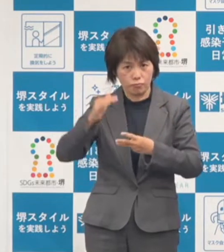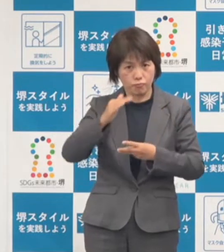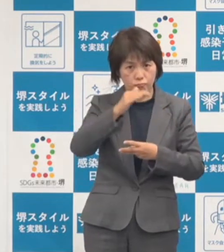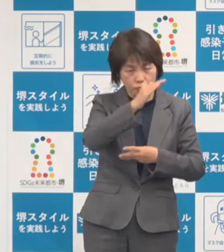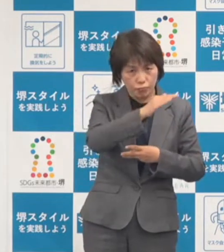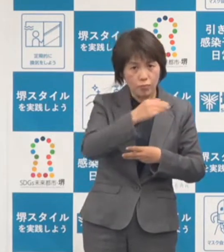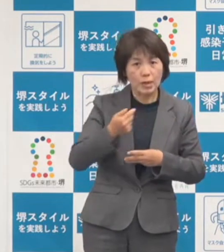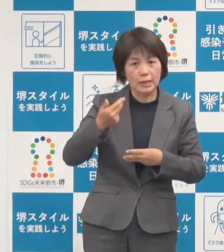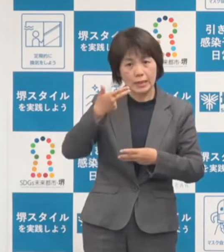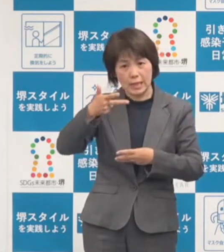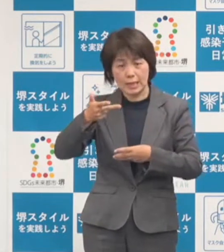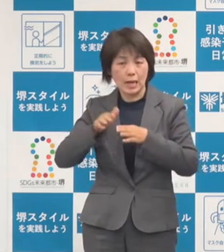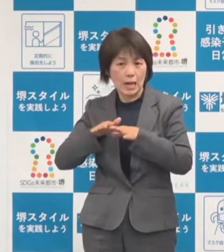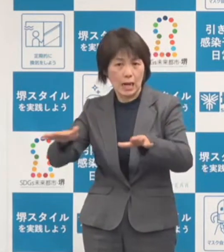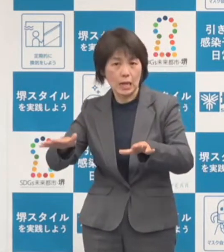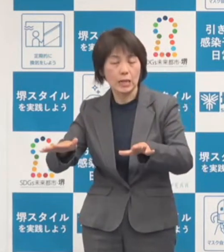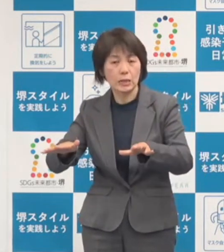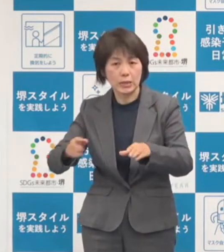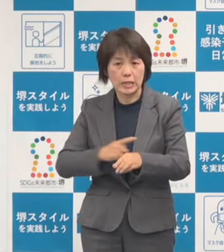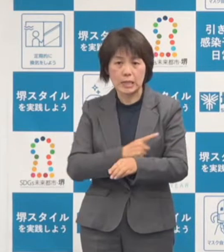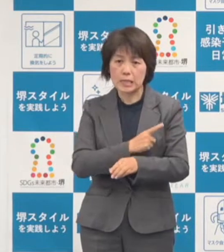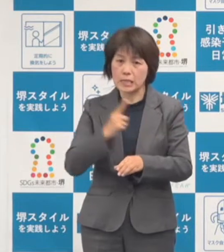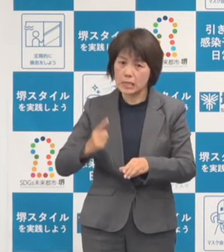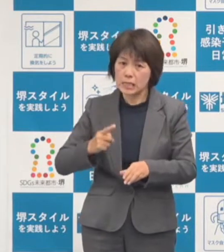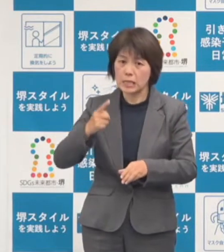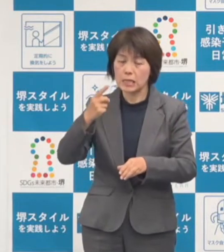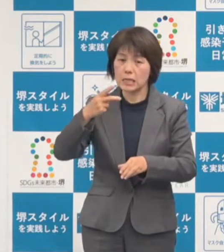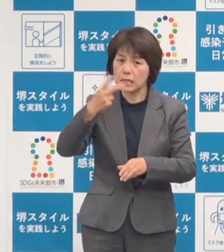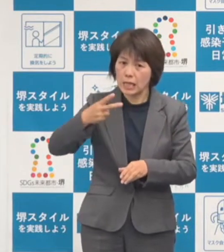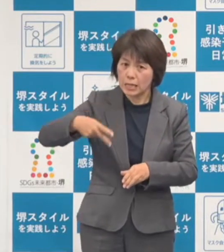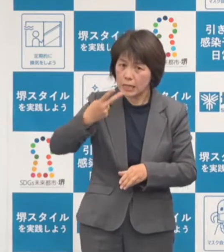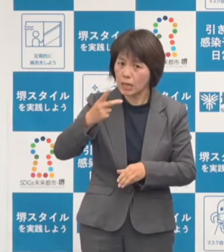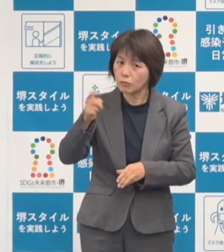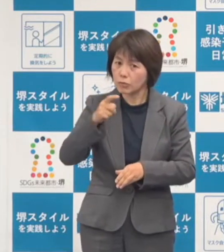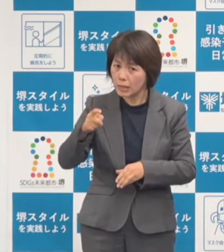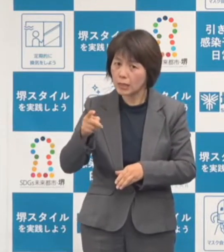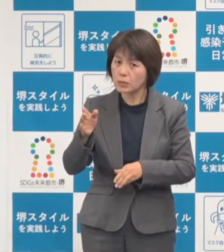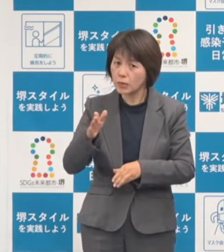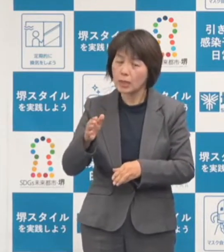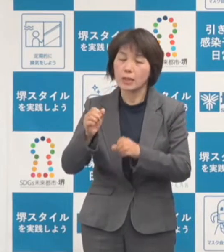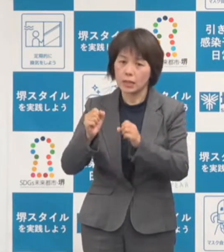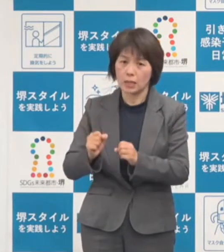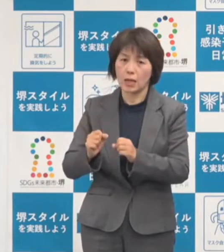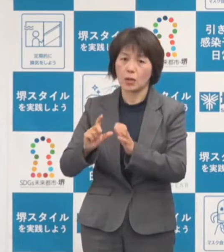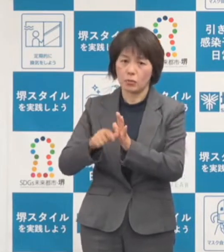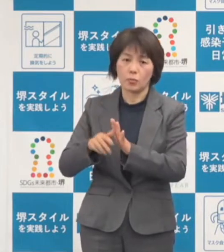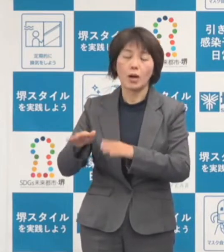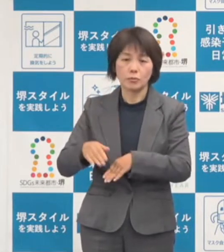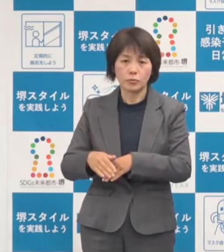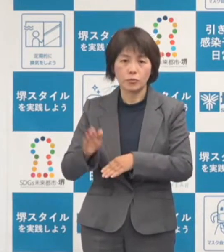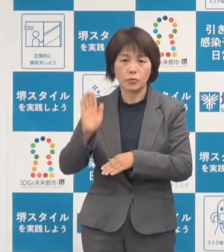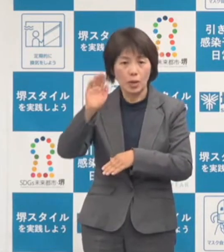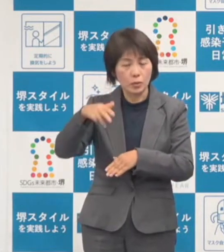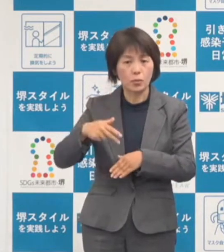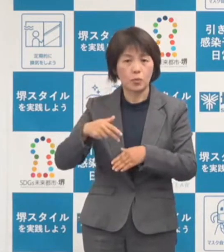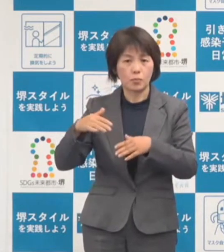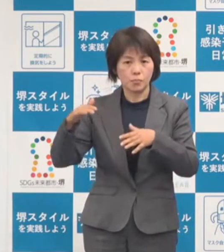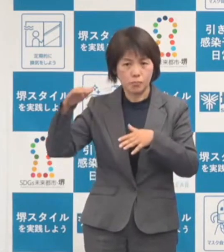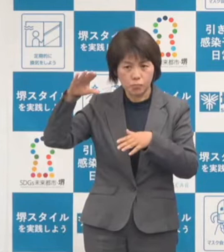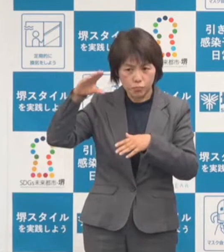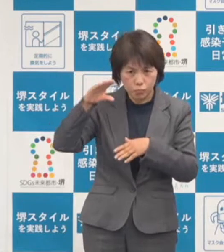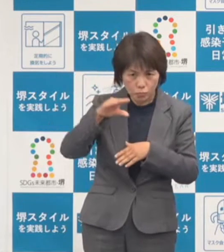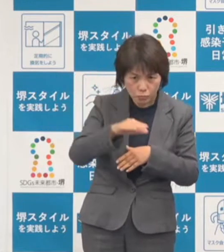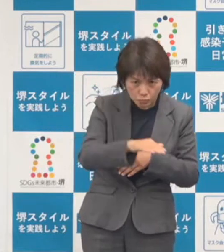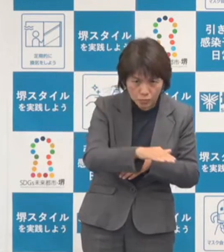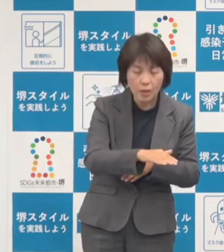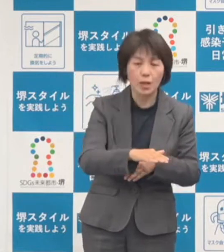時には2200人、1日あたり2200人を超えるような新規陽性者もおられました。その後、第7波が落ち着いて、